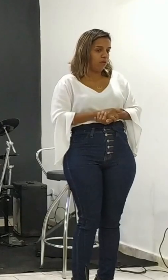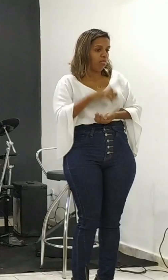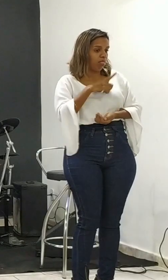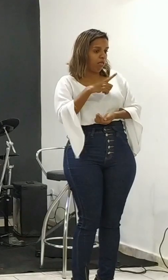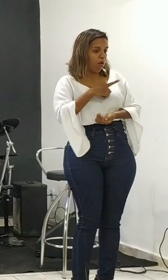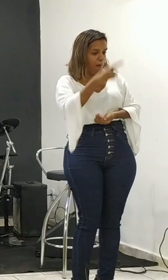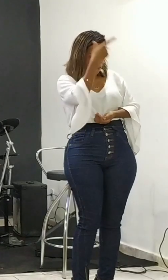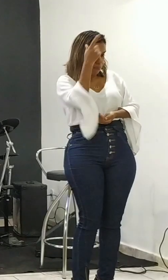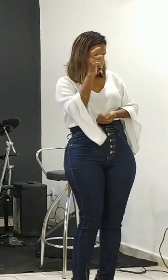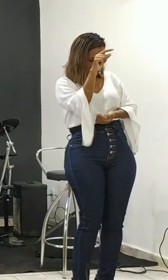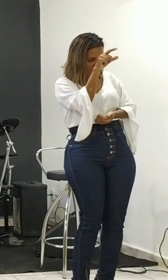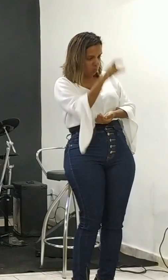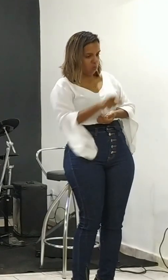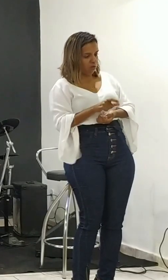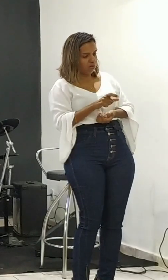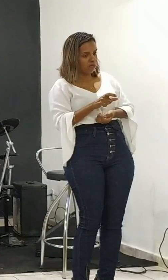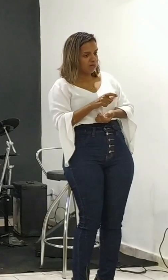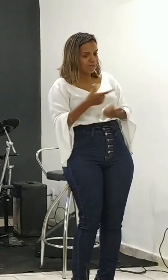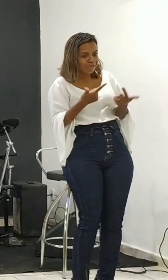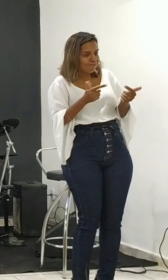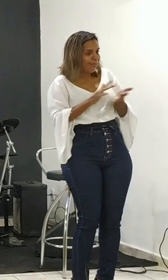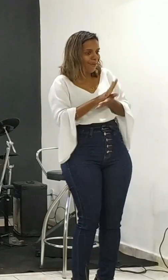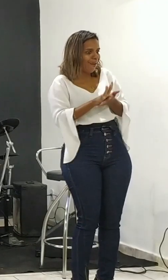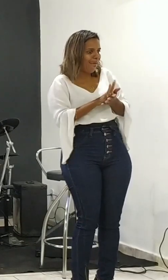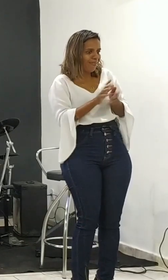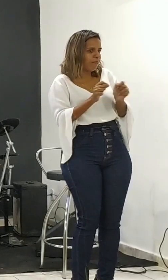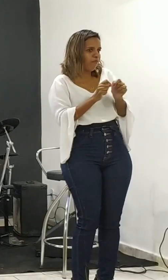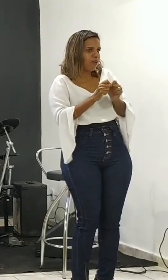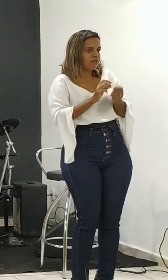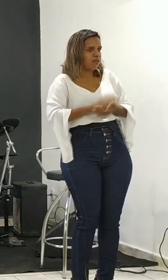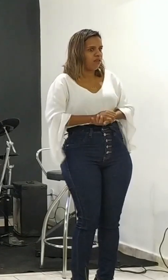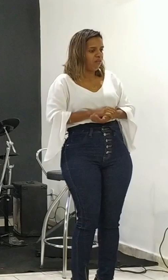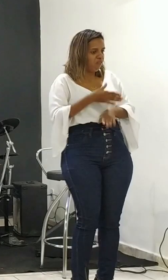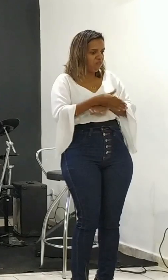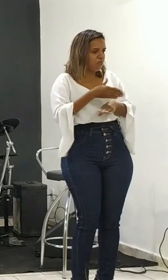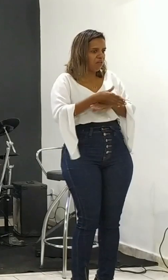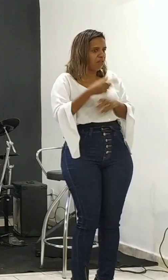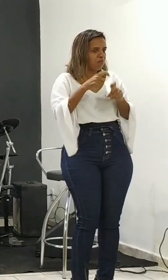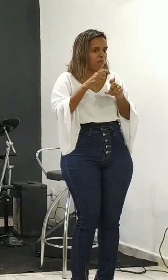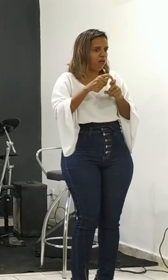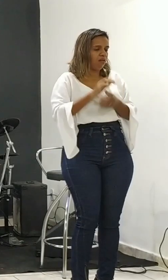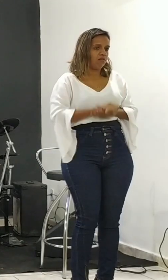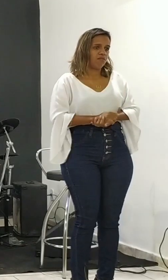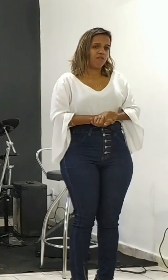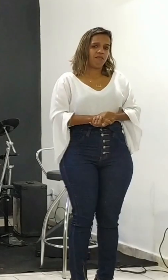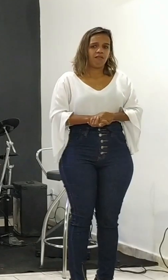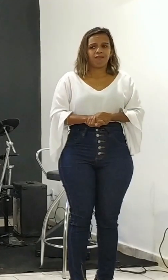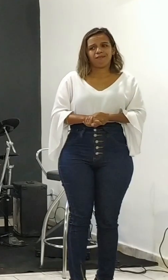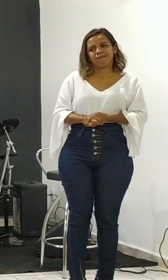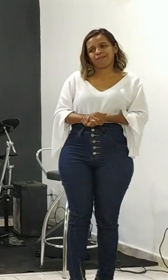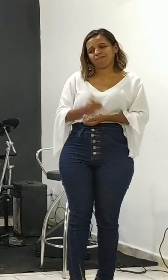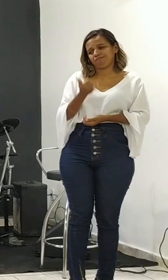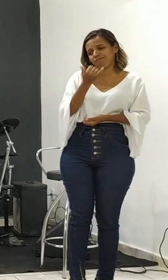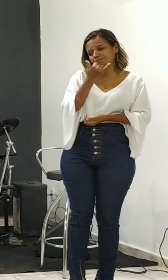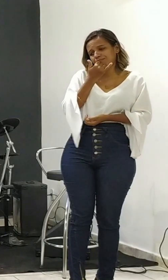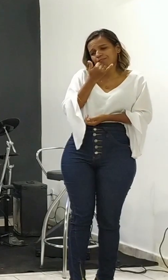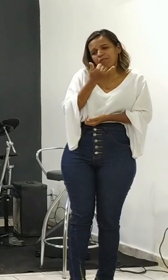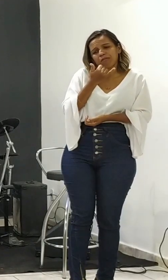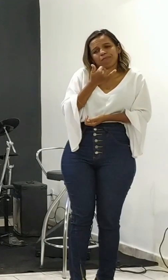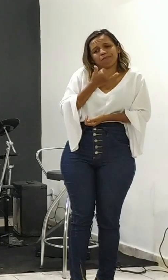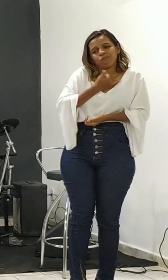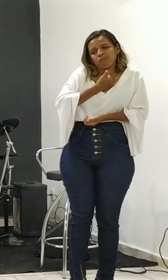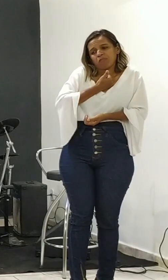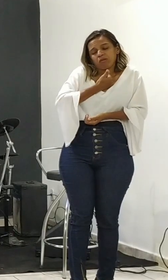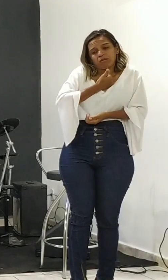uma pessoa como a senhora que não tem nada para fazer, né? Minha filha, me perdoe, minha filha, eu só queria...